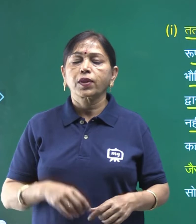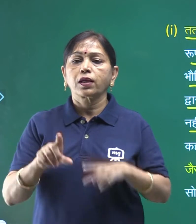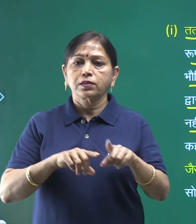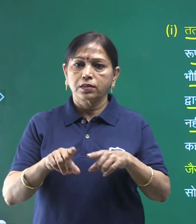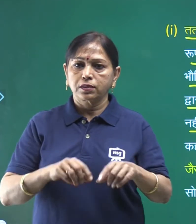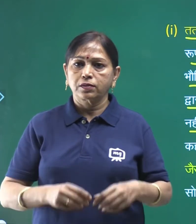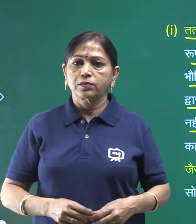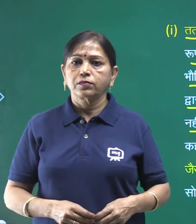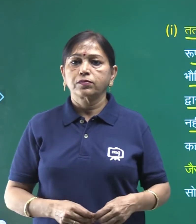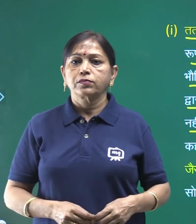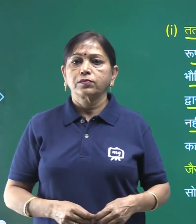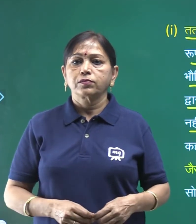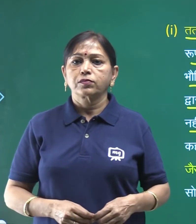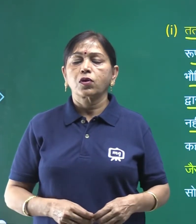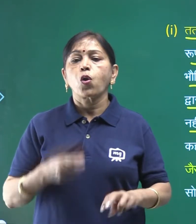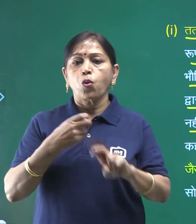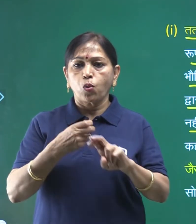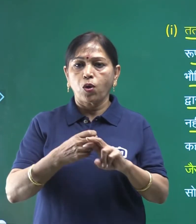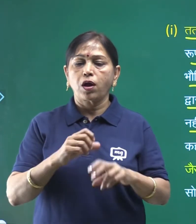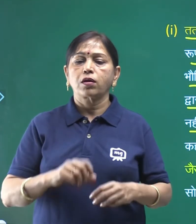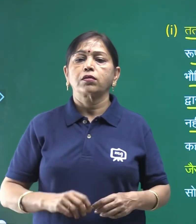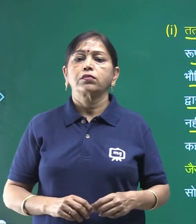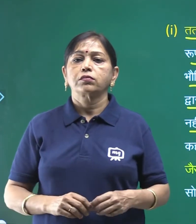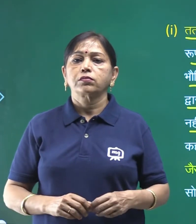जैसे लोहा,